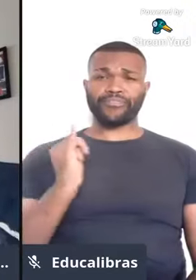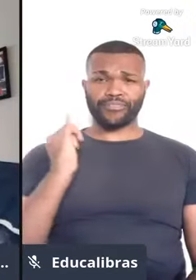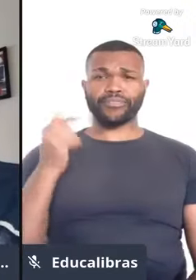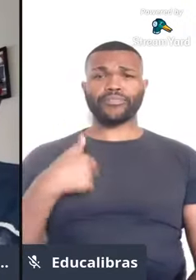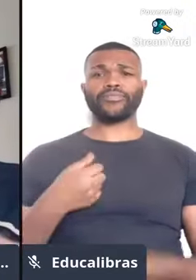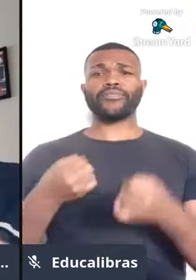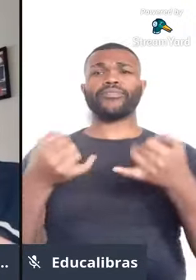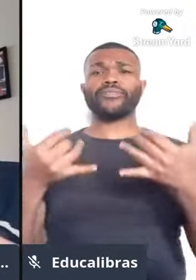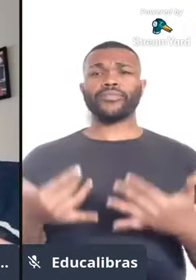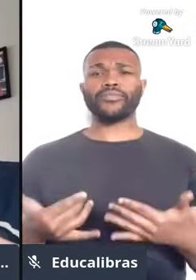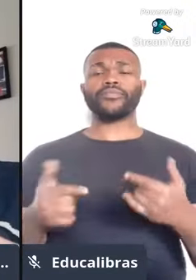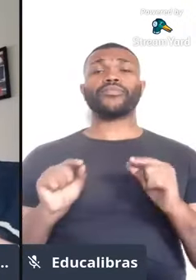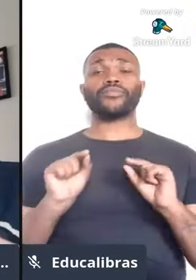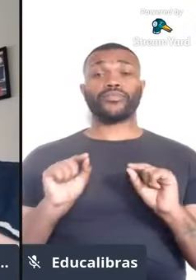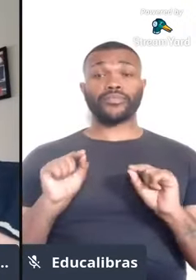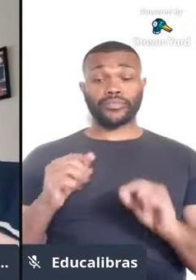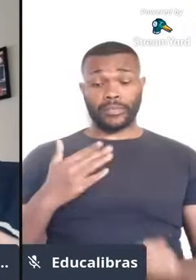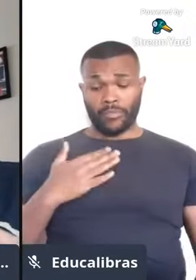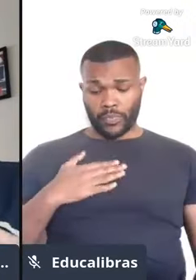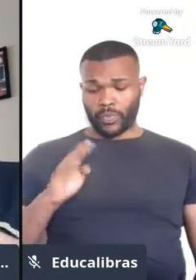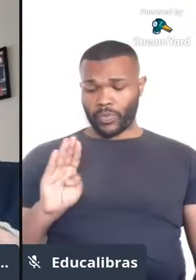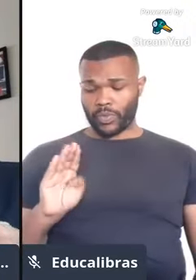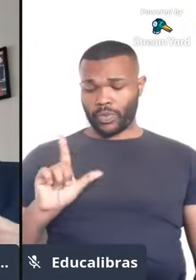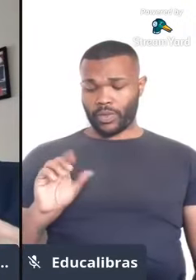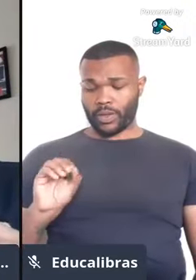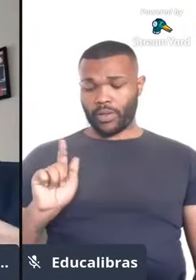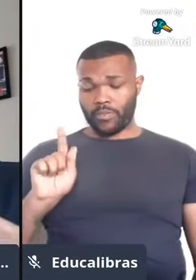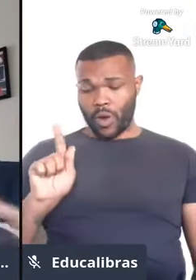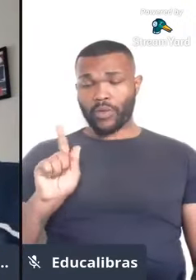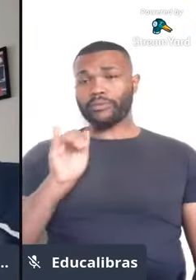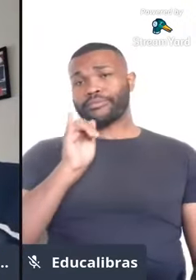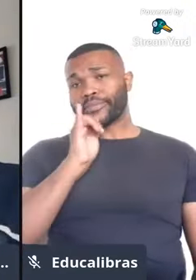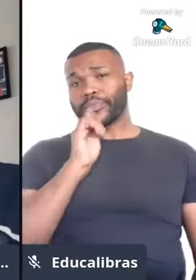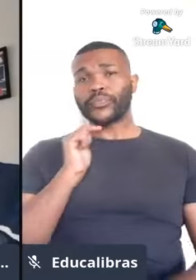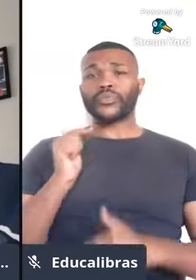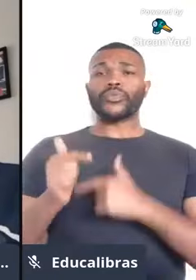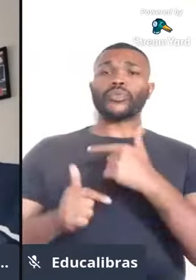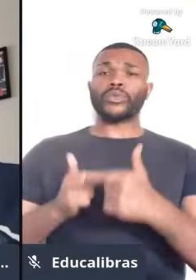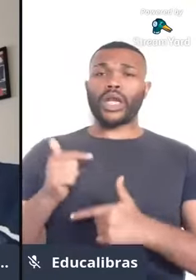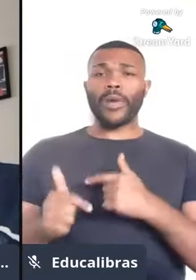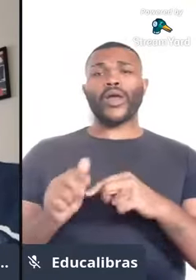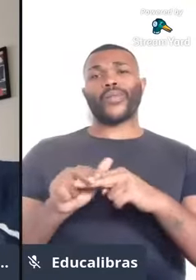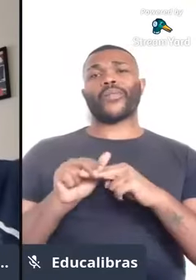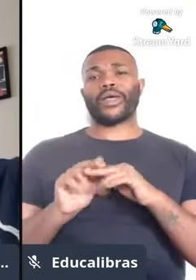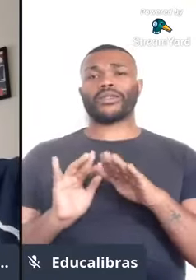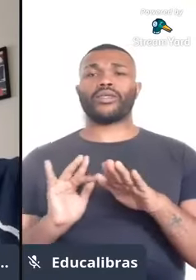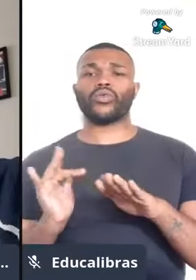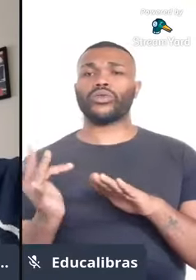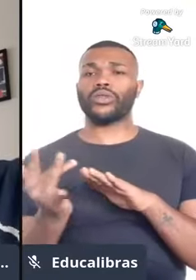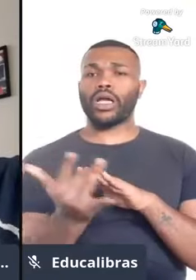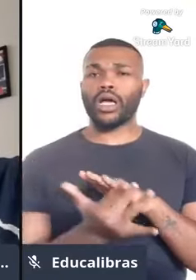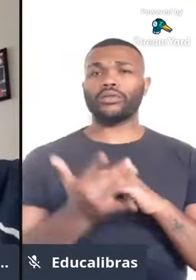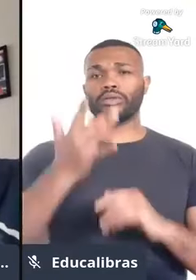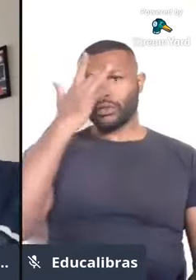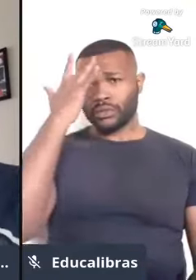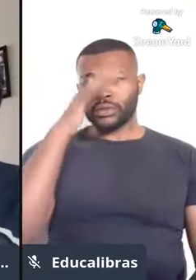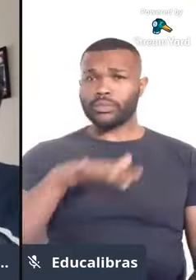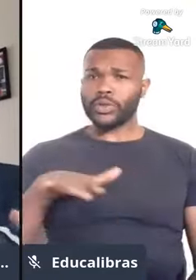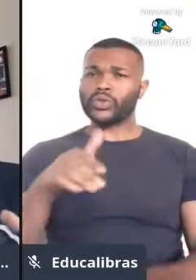seguinte: o meu blog, eu não trabalho para as redes sociais, para que as pessoas me sigam nas